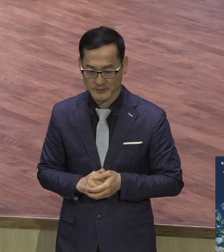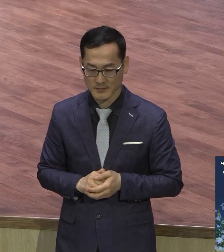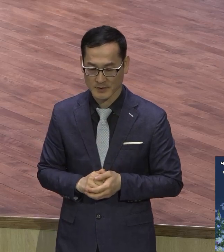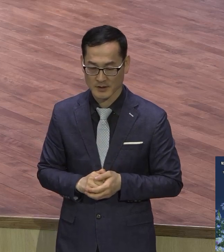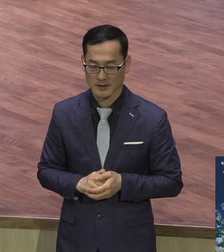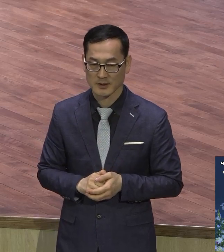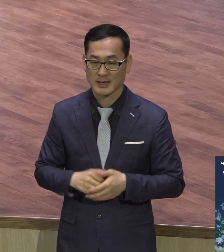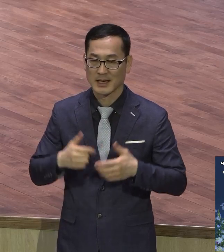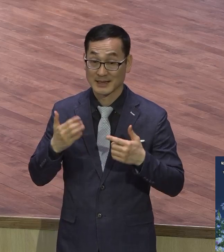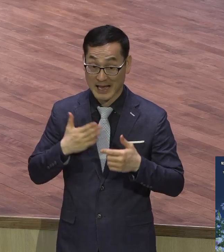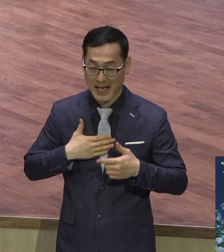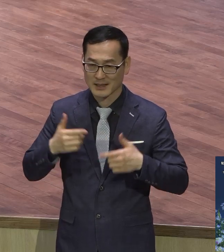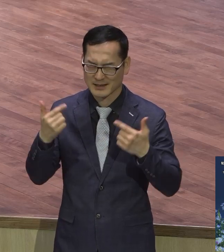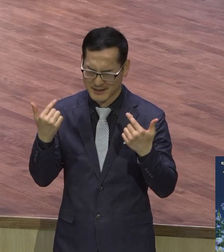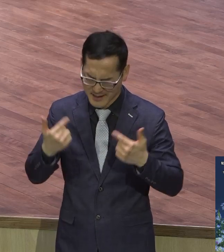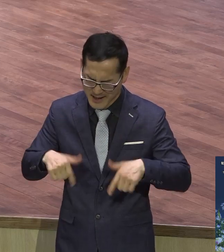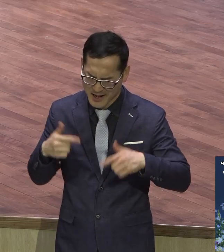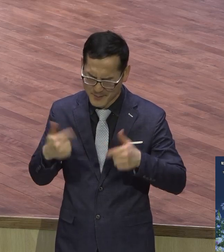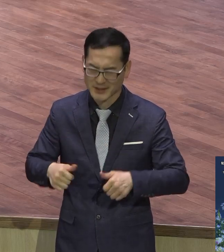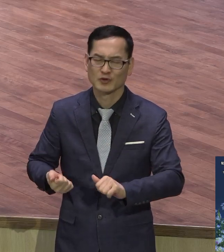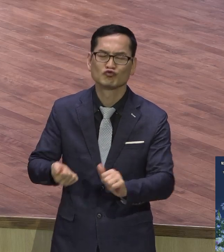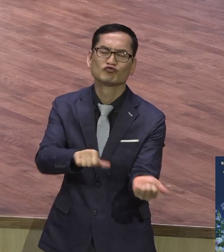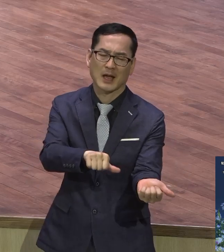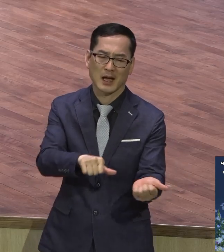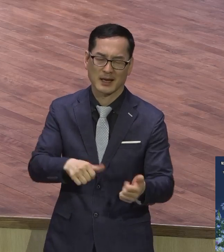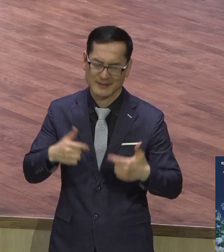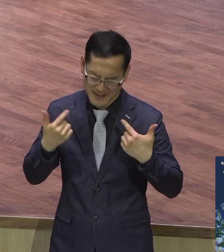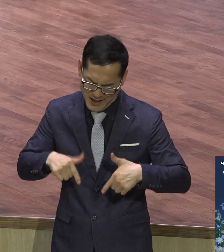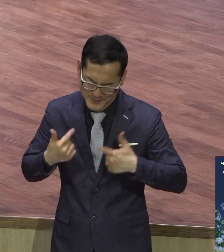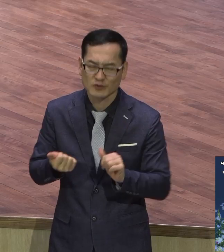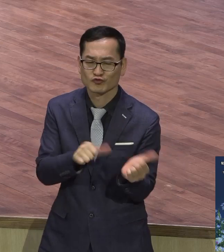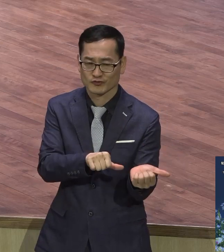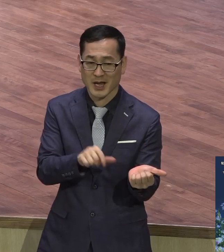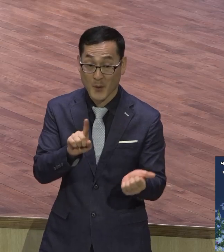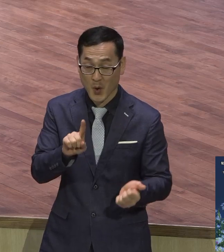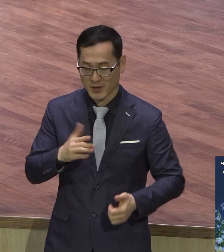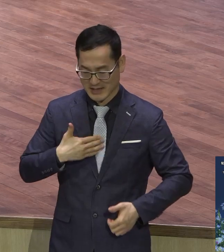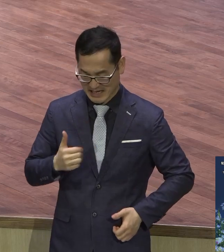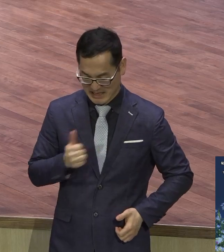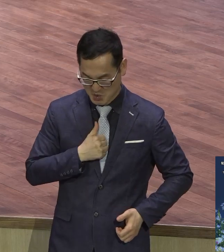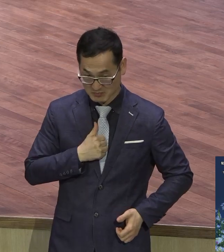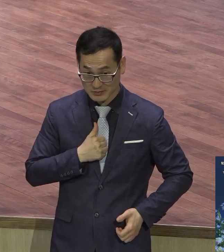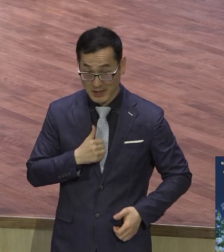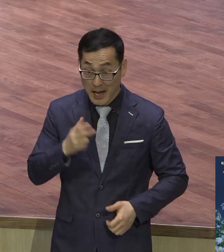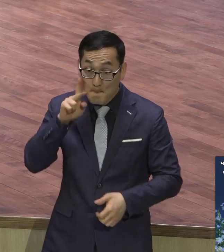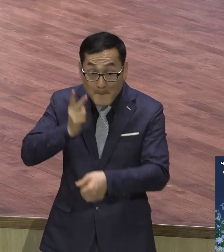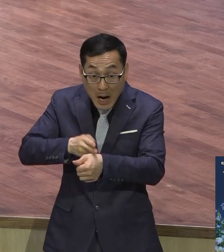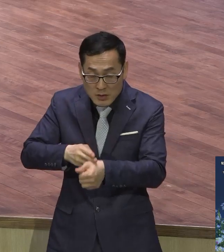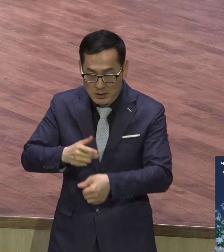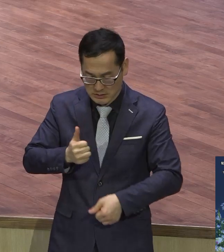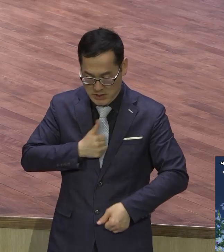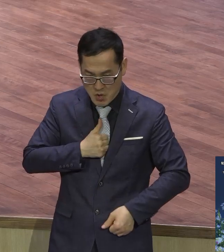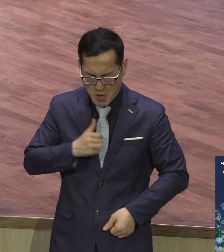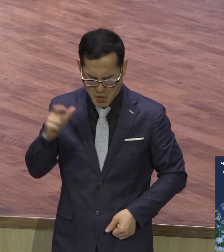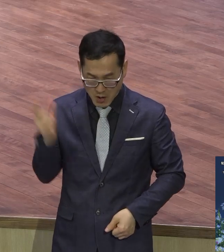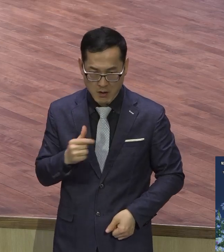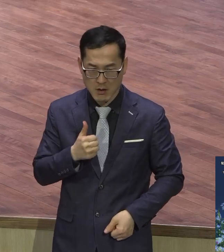날마다 죽노라. 이게 무슨 말이에요? 바울의 자돈심이 보통 새 사람이 아니에요. 그런데